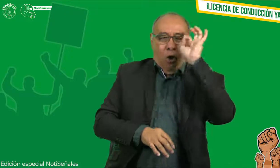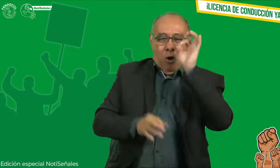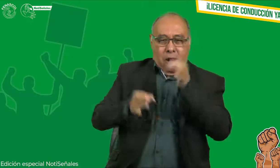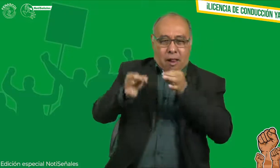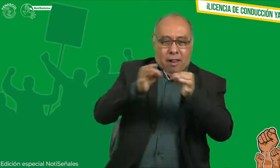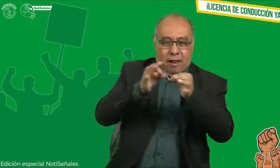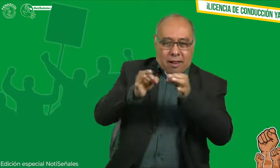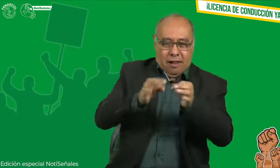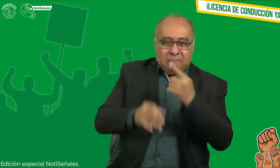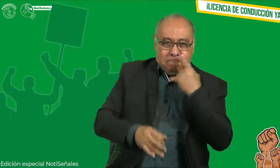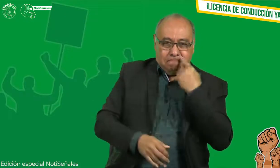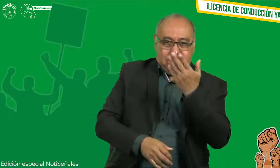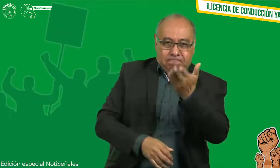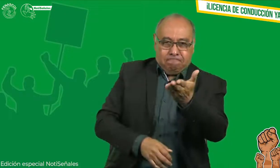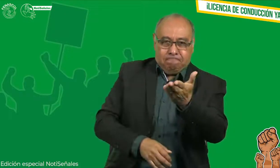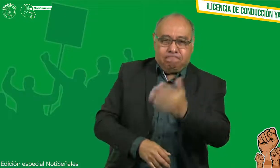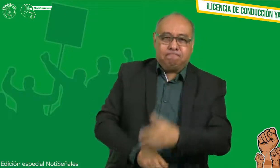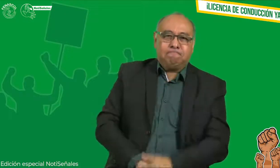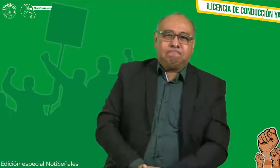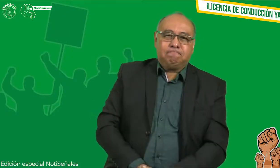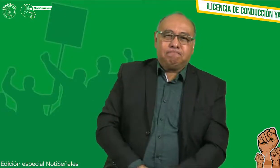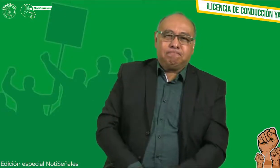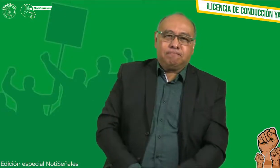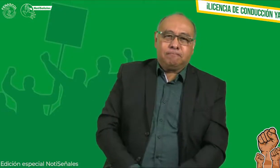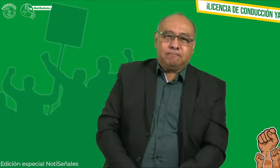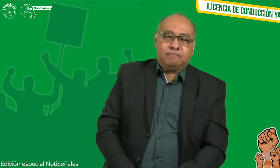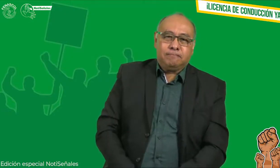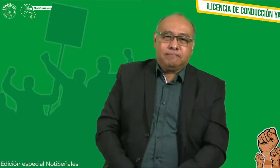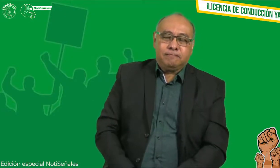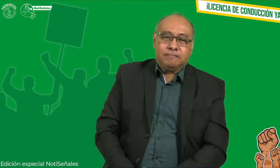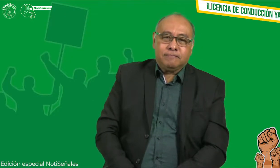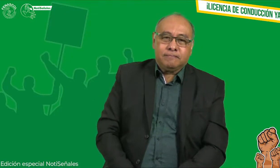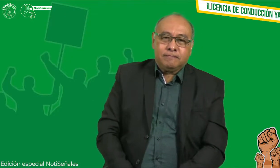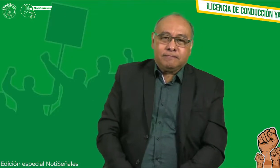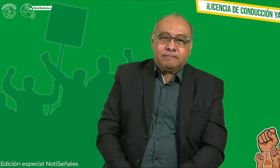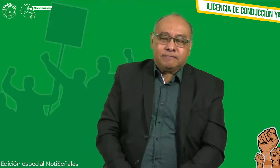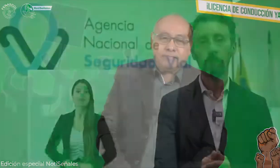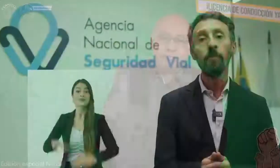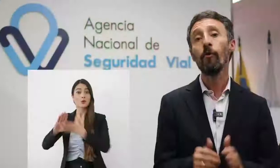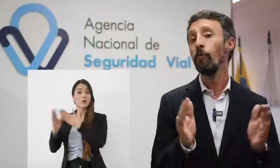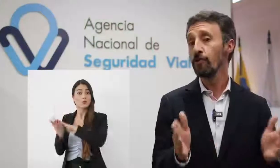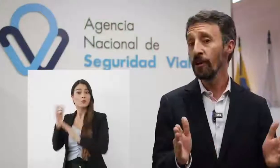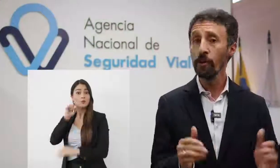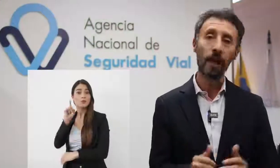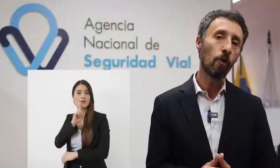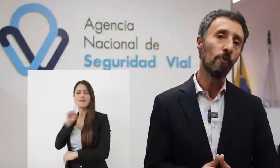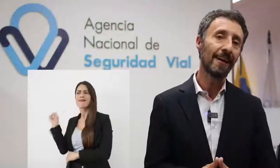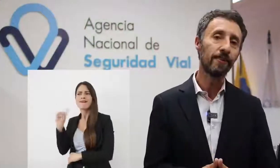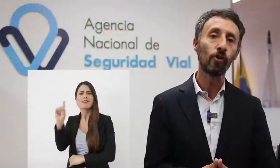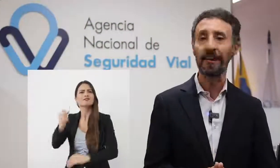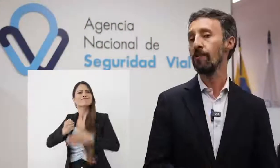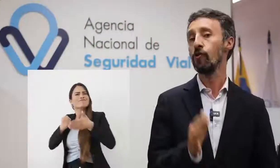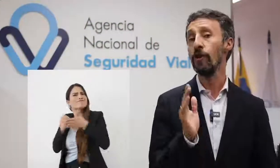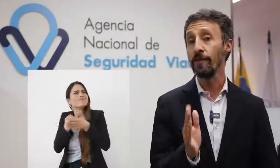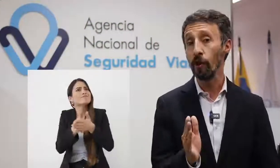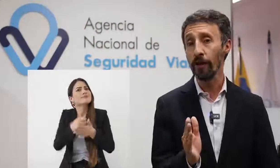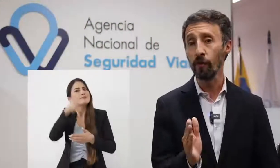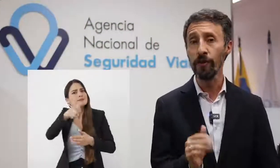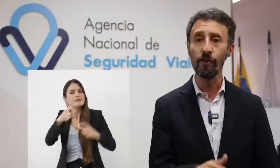mostrando también algo que se comentó y que queremos extractar. Veámoslo. Por muchos años, la comunidad